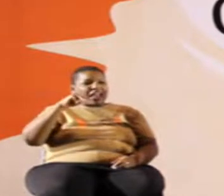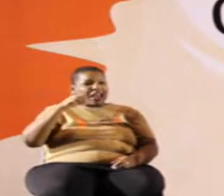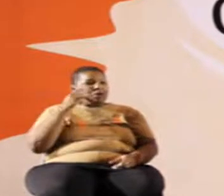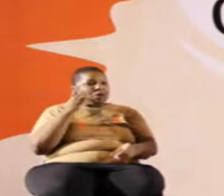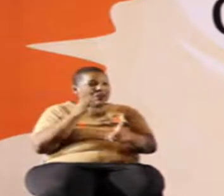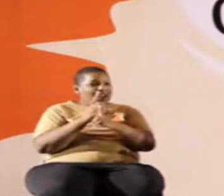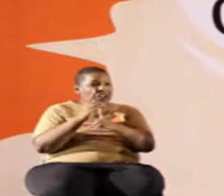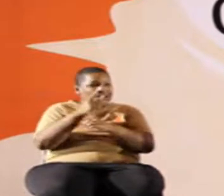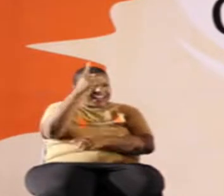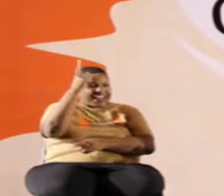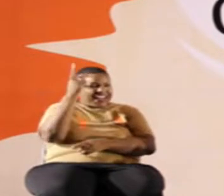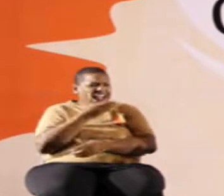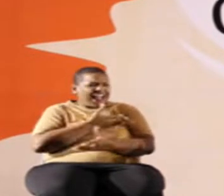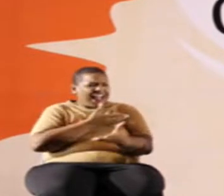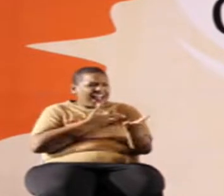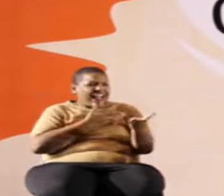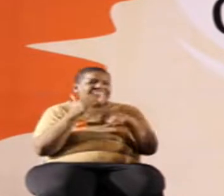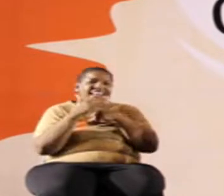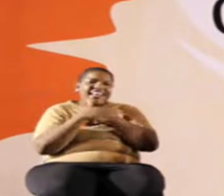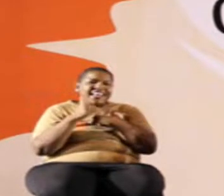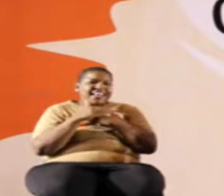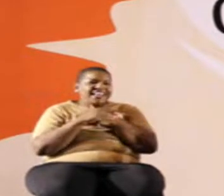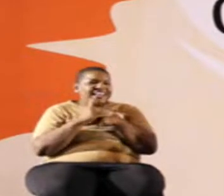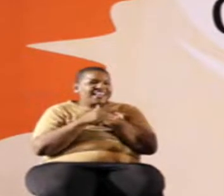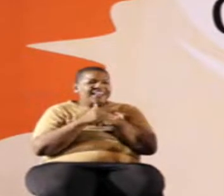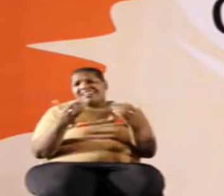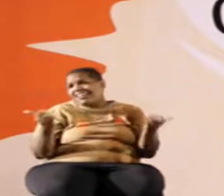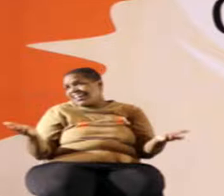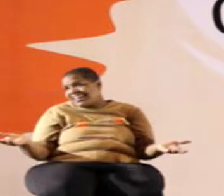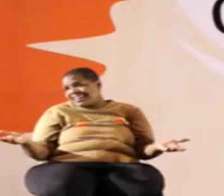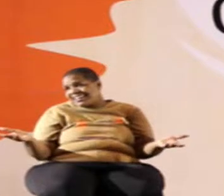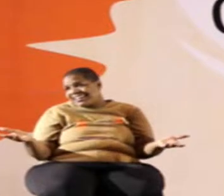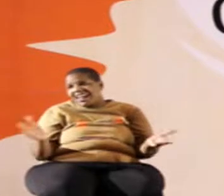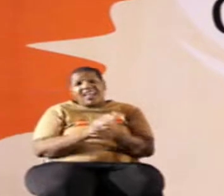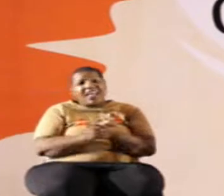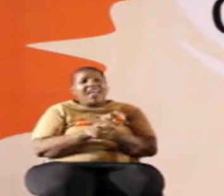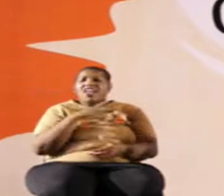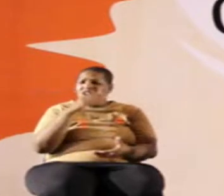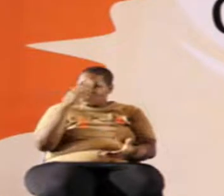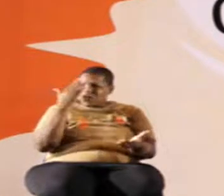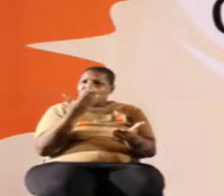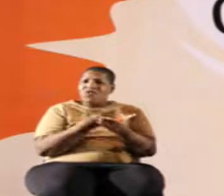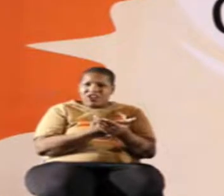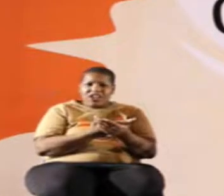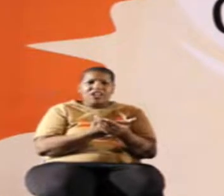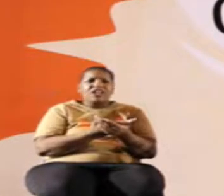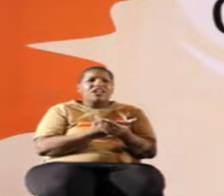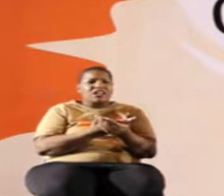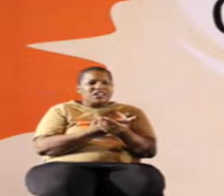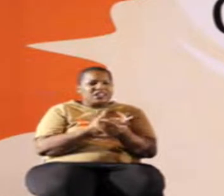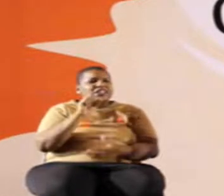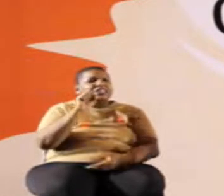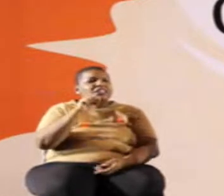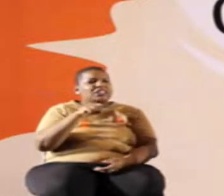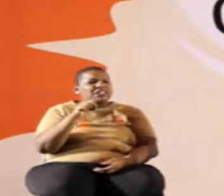tanta gente querida. E é isso, gente, eu estou muito confiante de que,